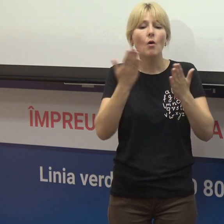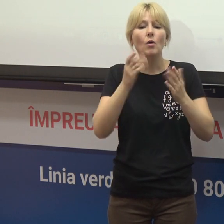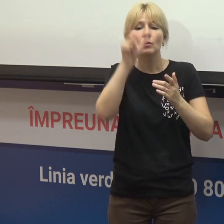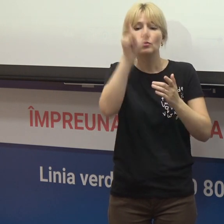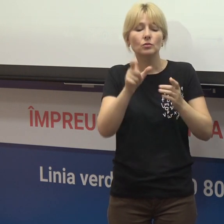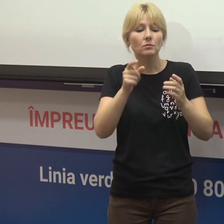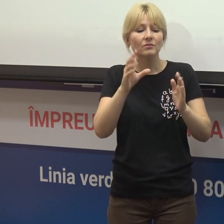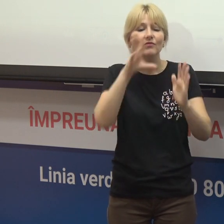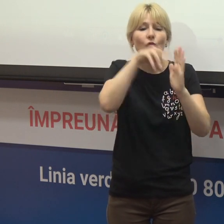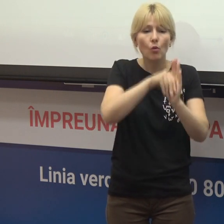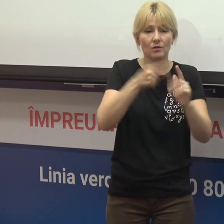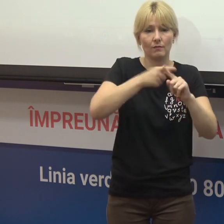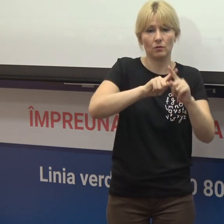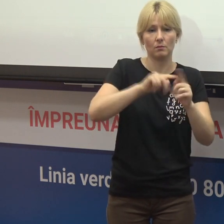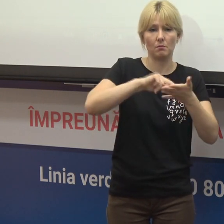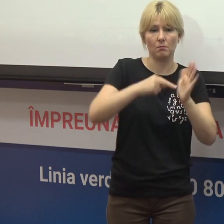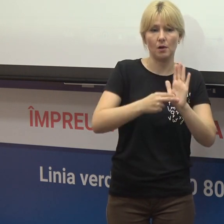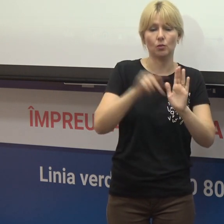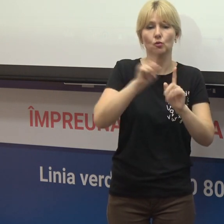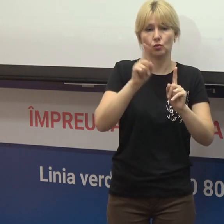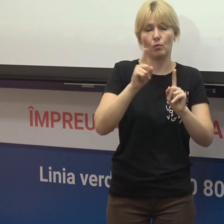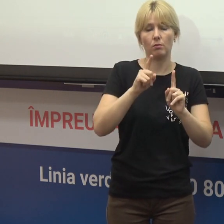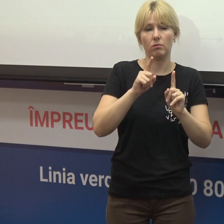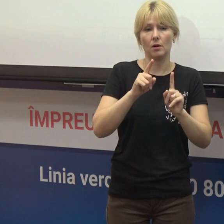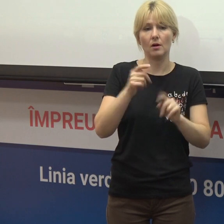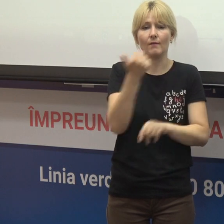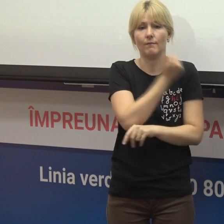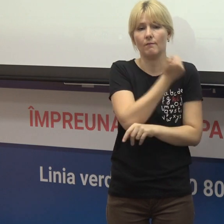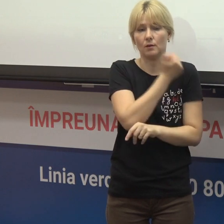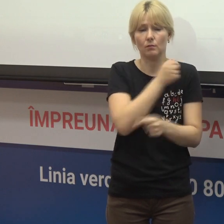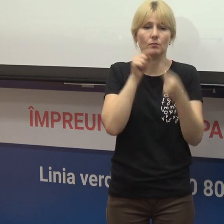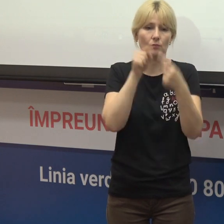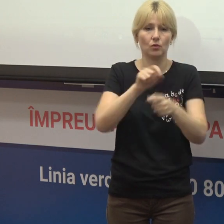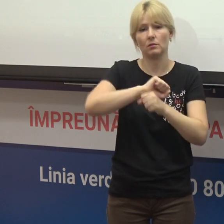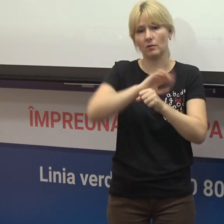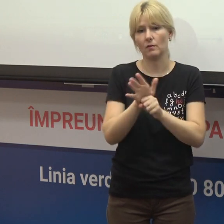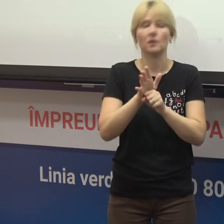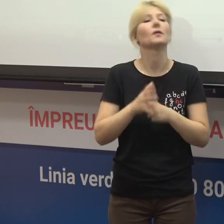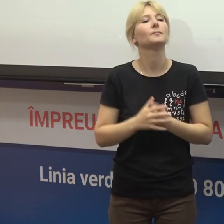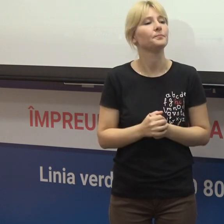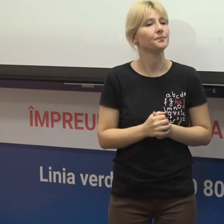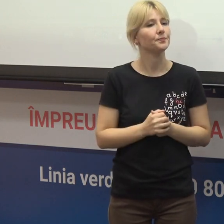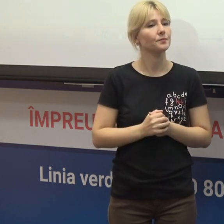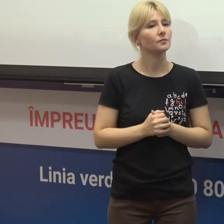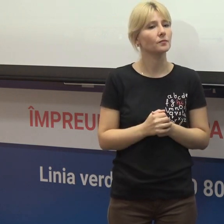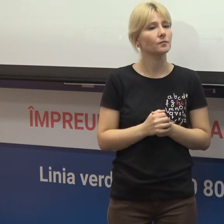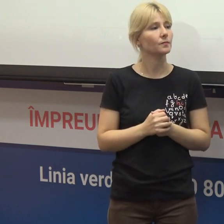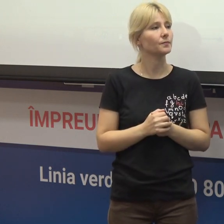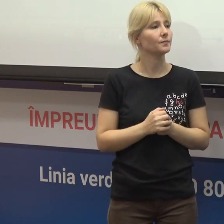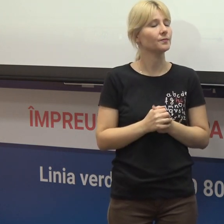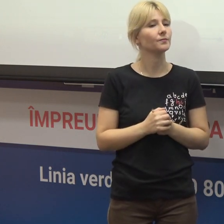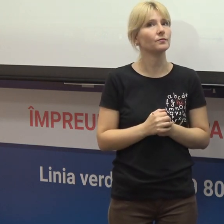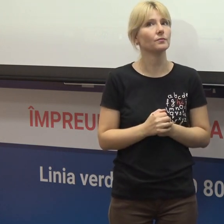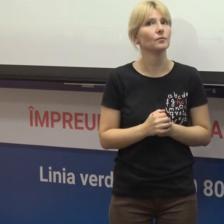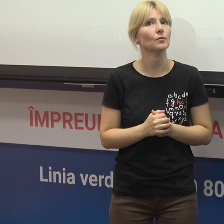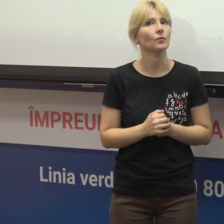populații în scopul, vă zic, administrării vaccinului COVID. Mai sunt întrebări, mai luăm una, două întrebări.